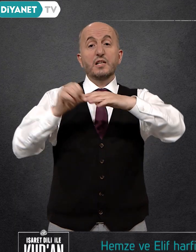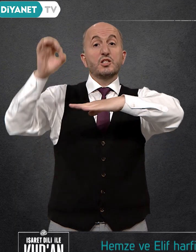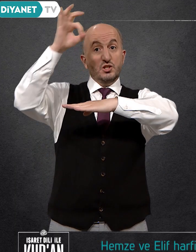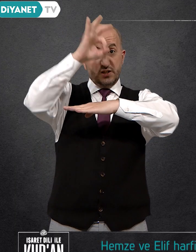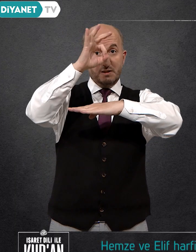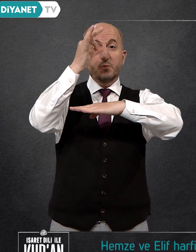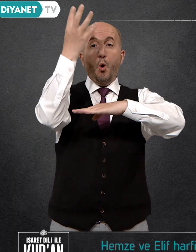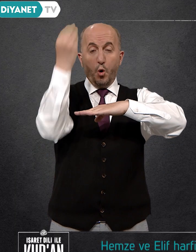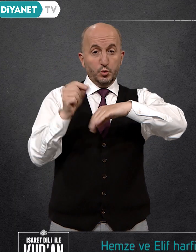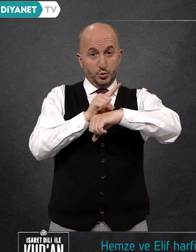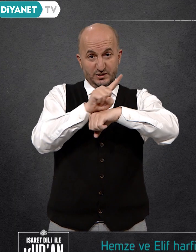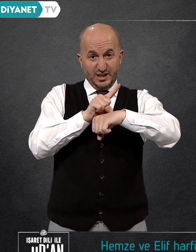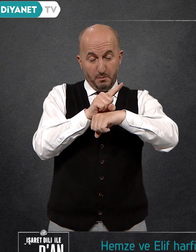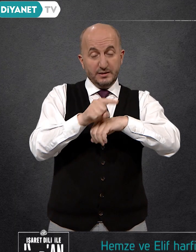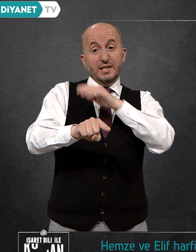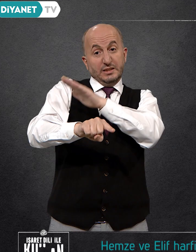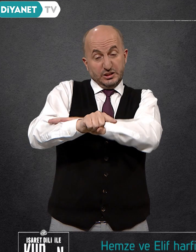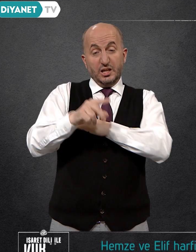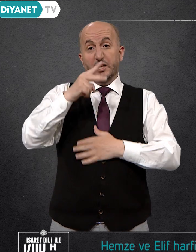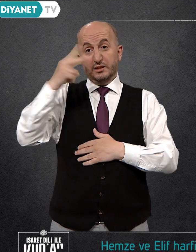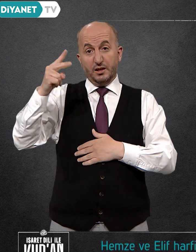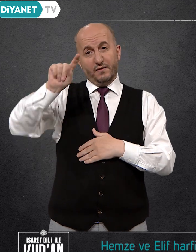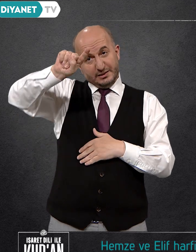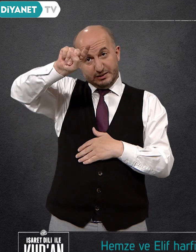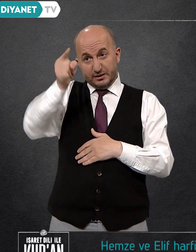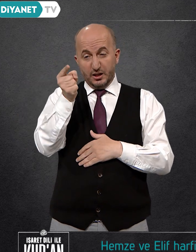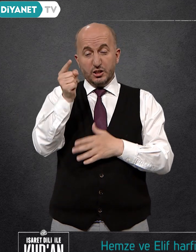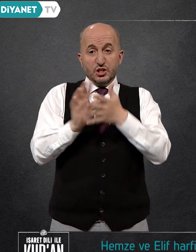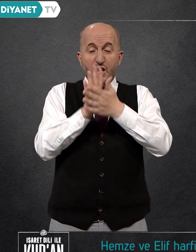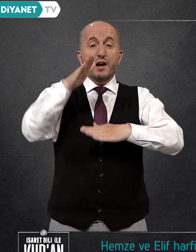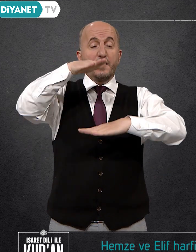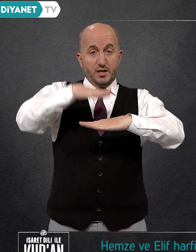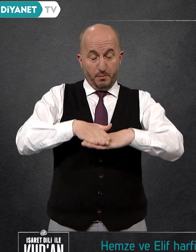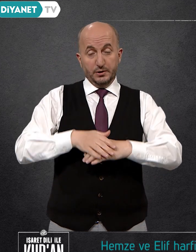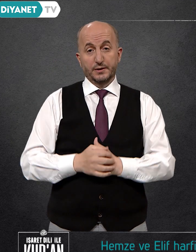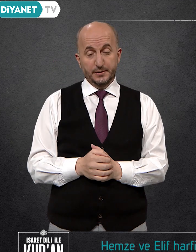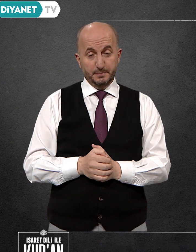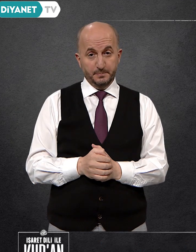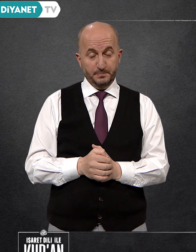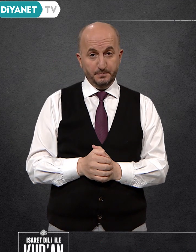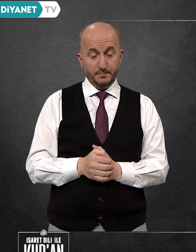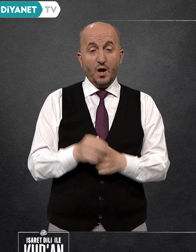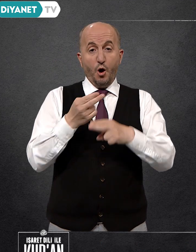çizimli olduğu zaman sağ tarafa tırnak işareti yapılır örnek